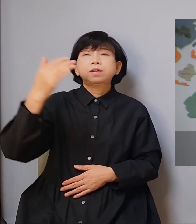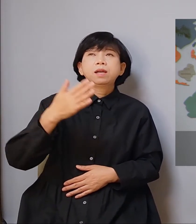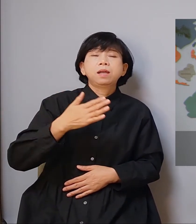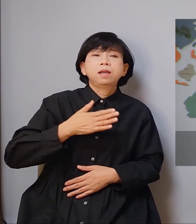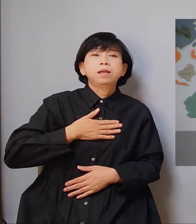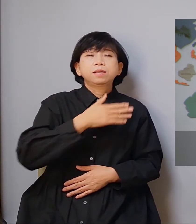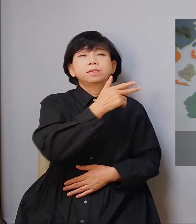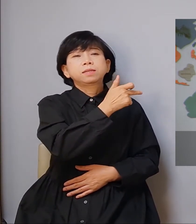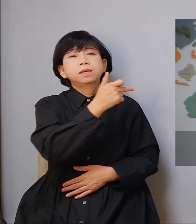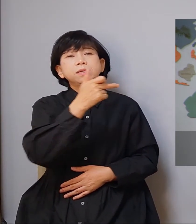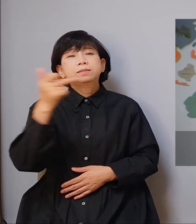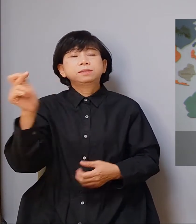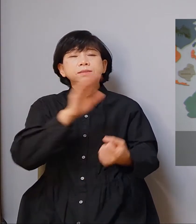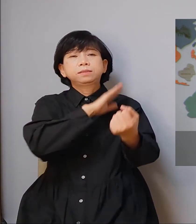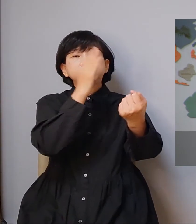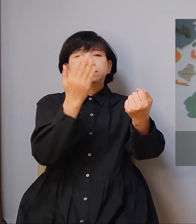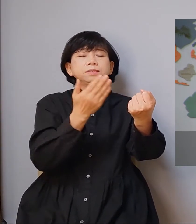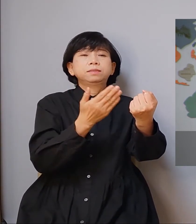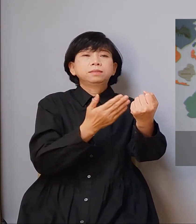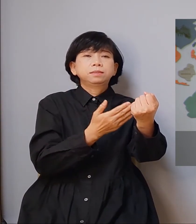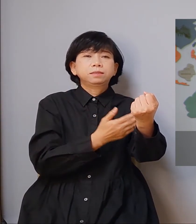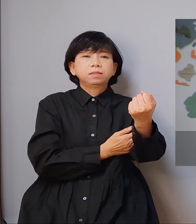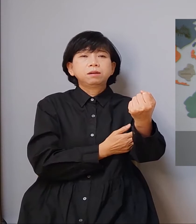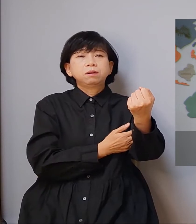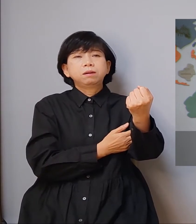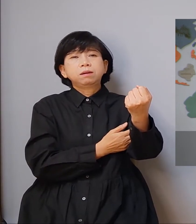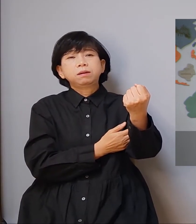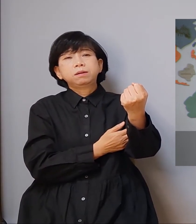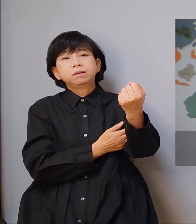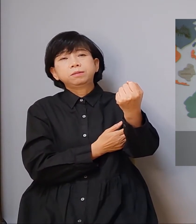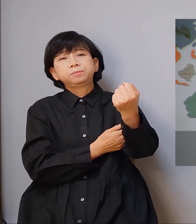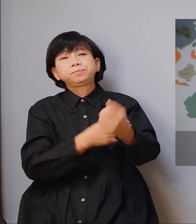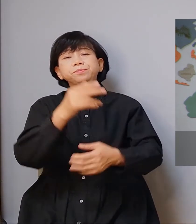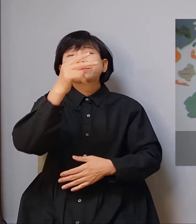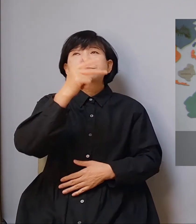주는 나의 큰 능력,